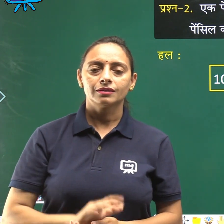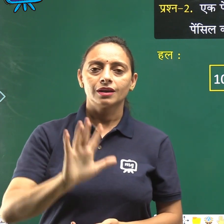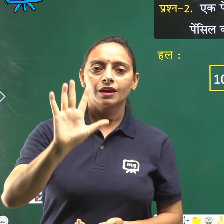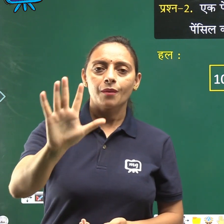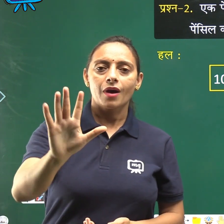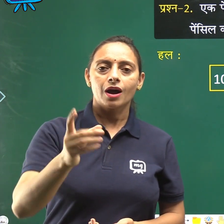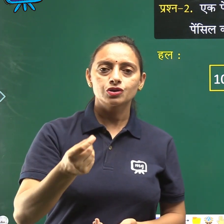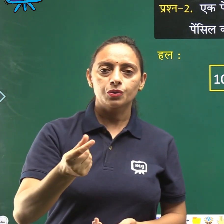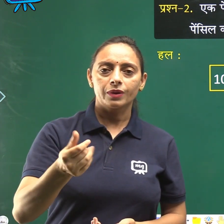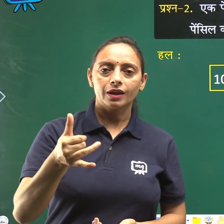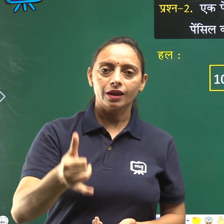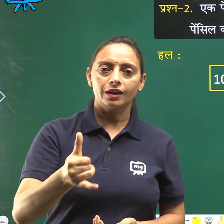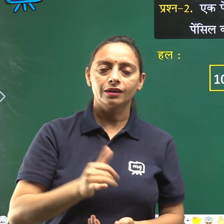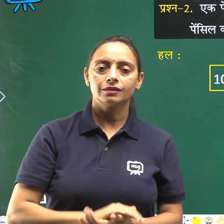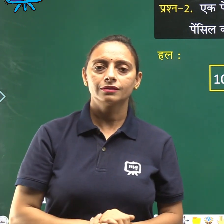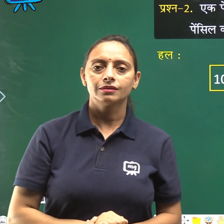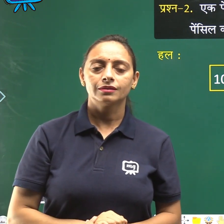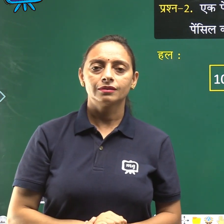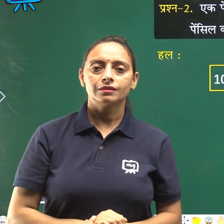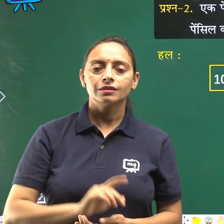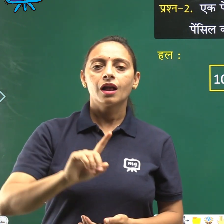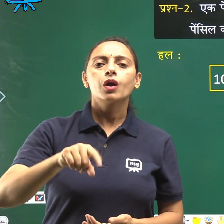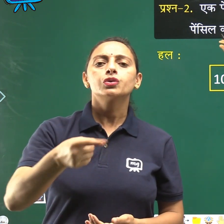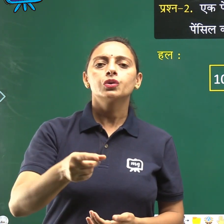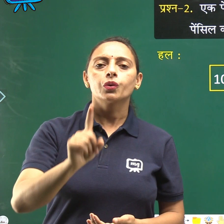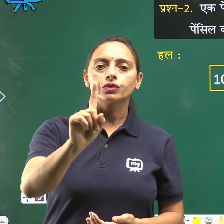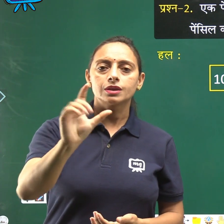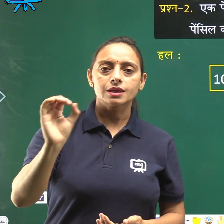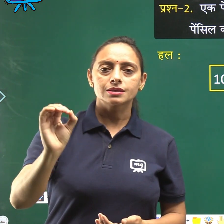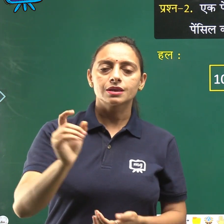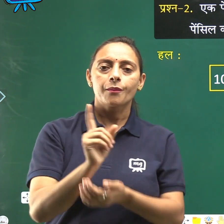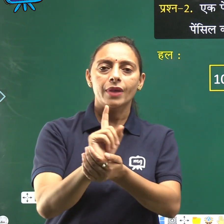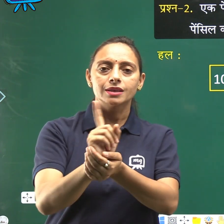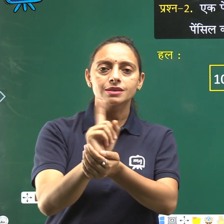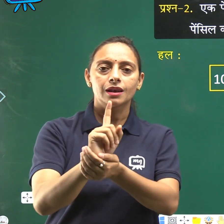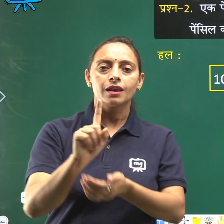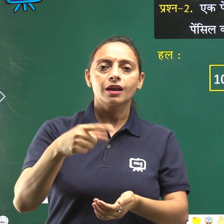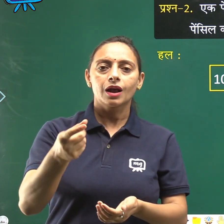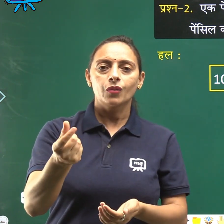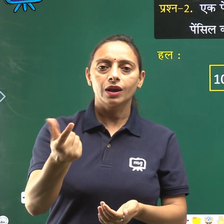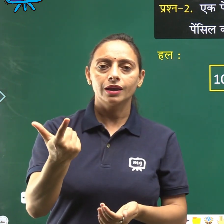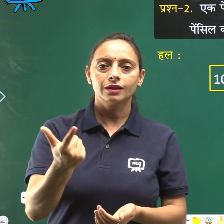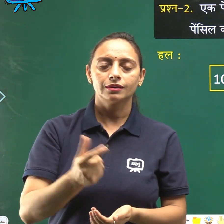5 रुपए है तो 10 पेंसिल का मूल्य